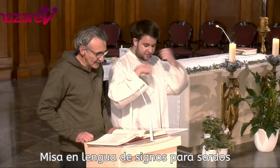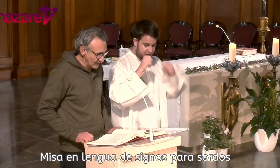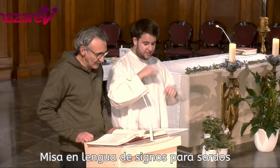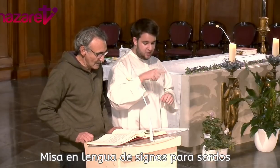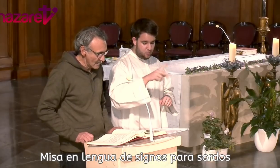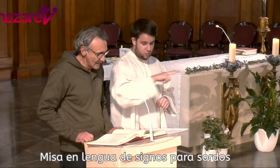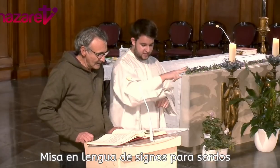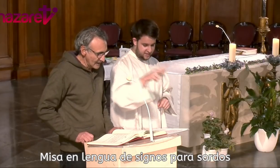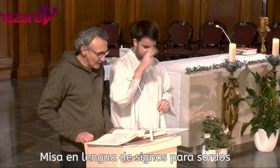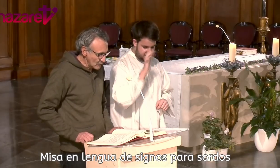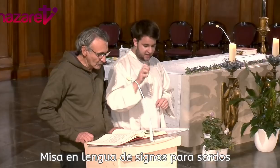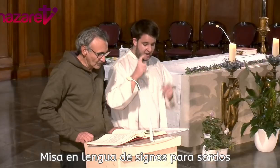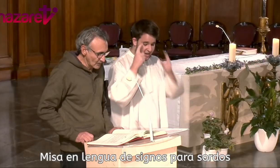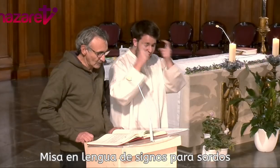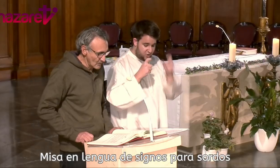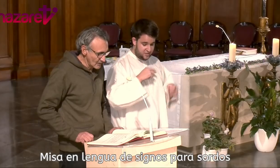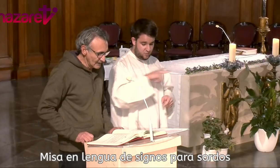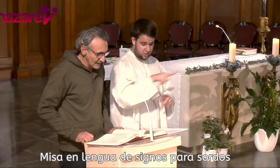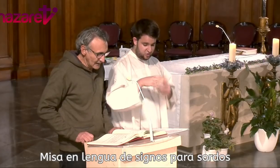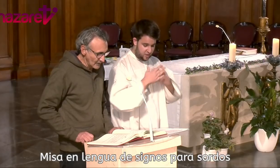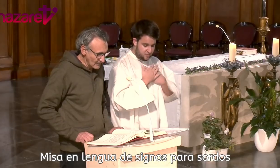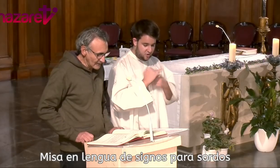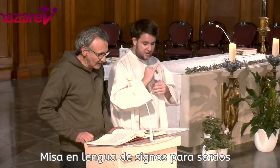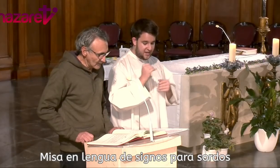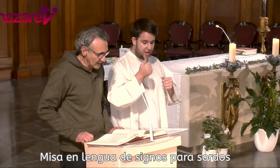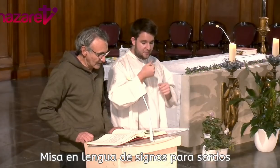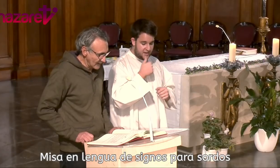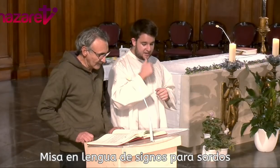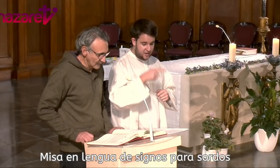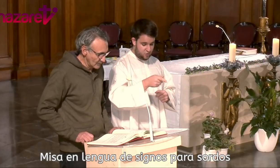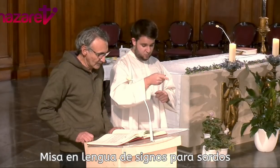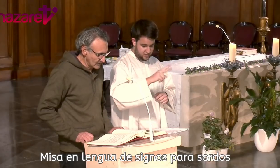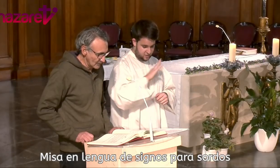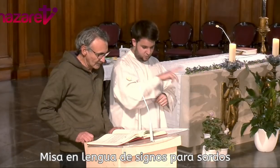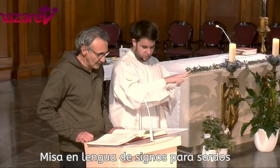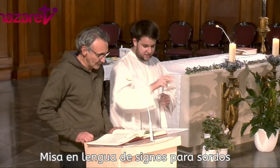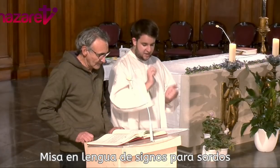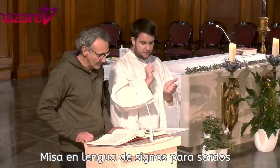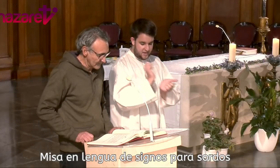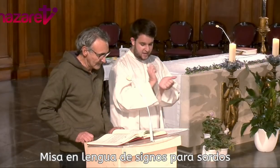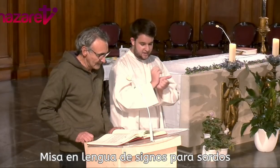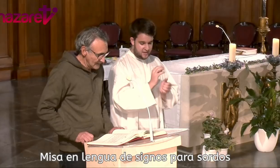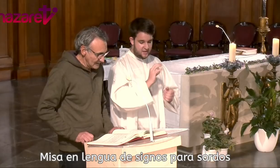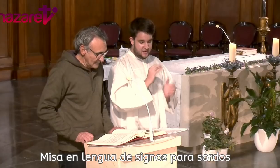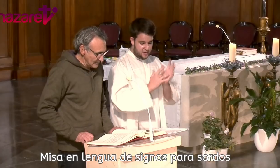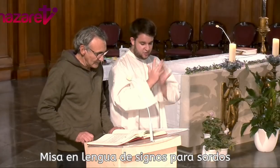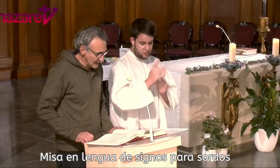la actividad de vuestra fe, el esfuerzo de vuestro amor y la firmeza de vuestra esperanza en Jesucristo nuestro Señor. Bien